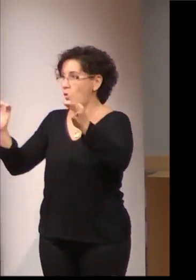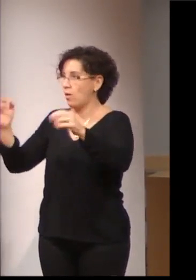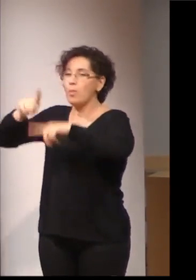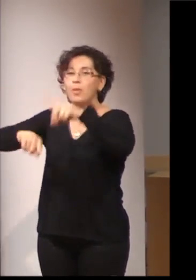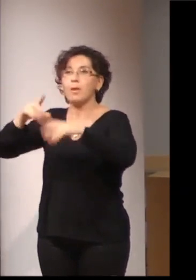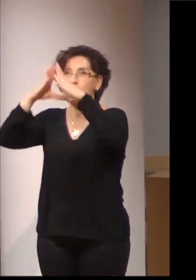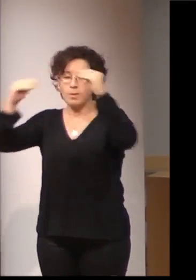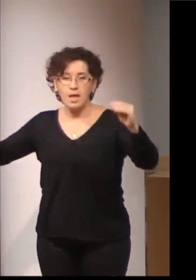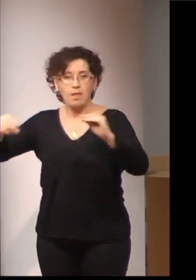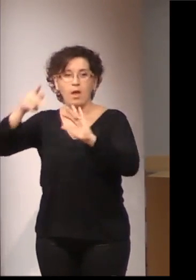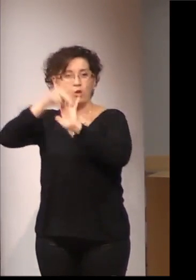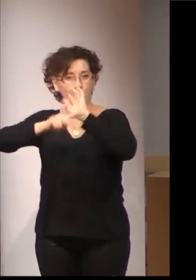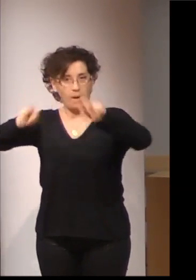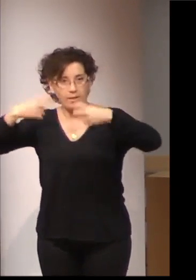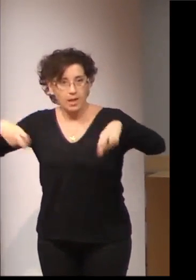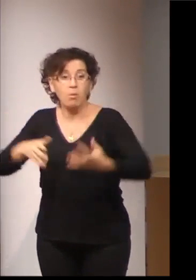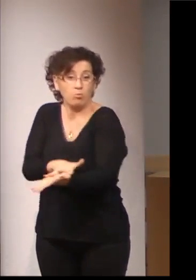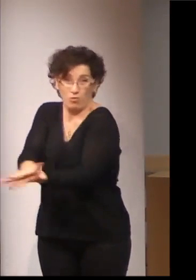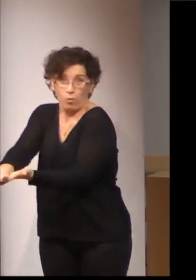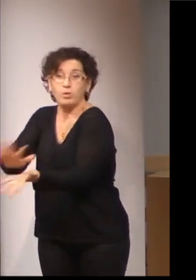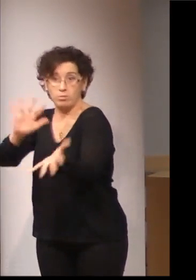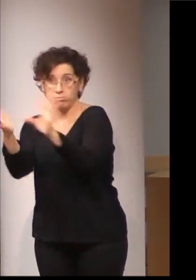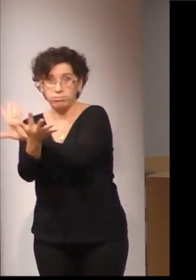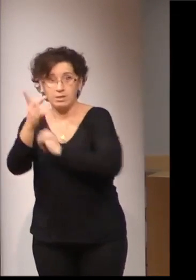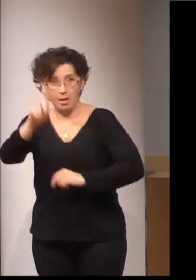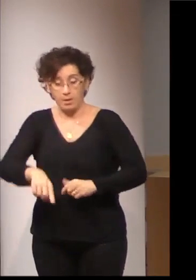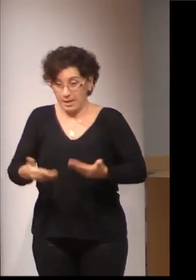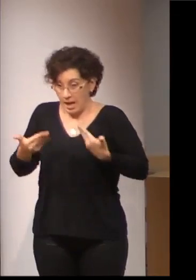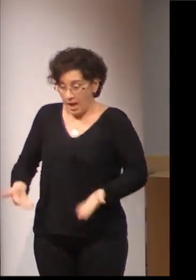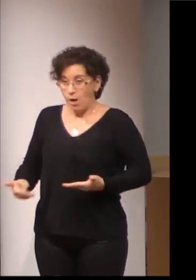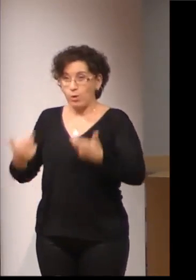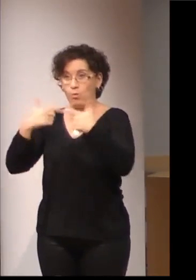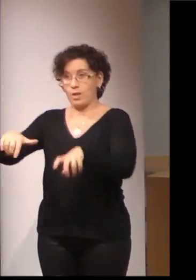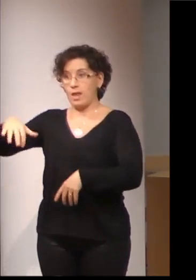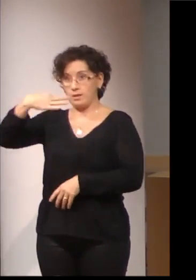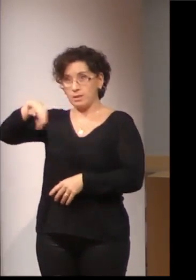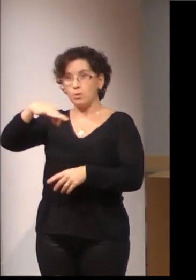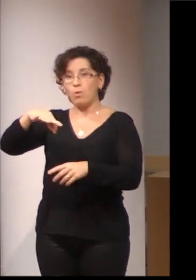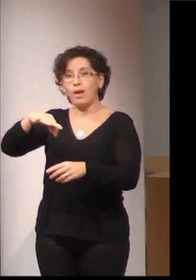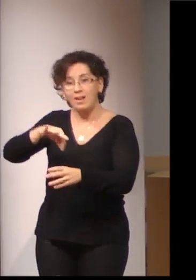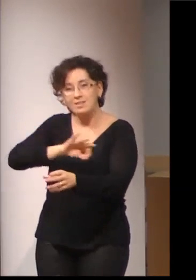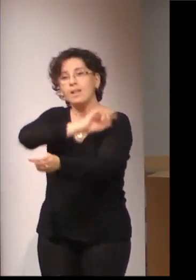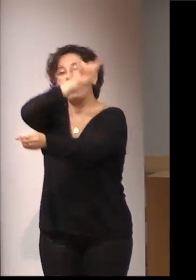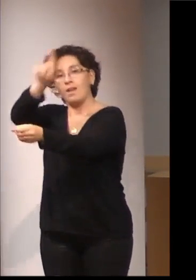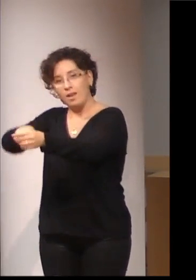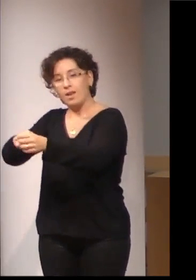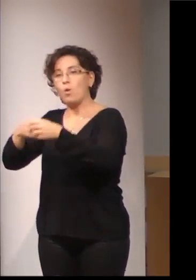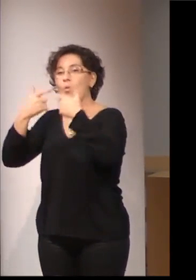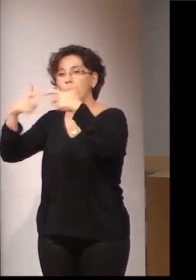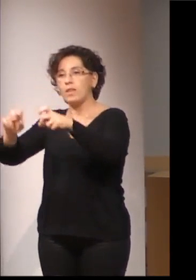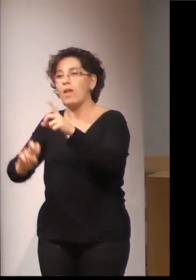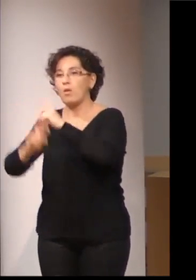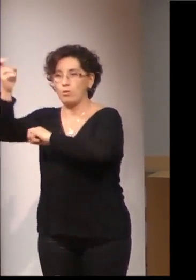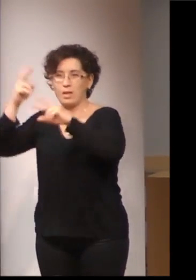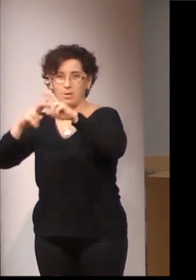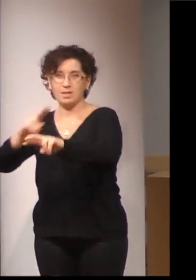de las nuevas normativas, y en este momento, hoy en día, la unidad singular de investigación forma parte de una unidad superior de investigación,